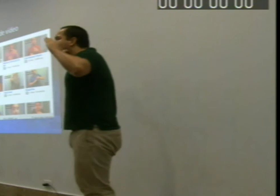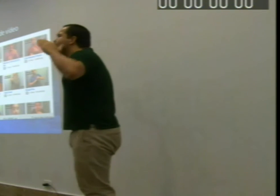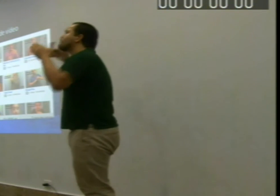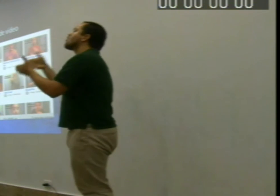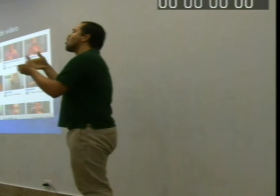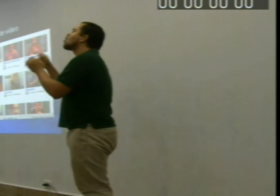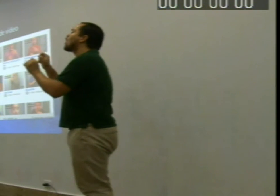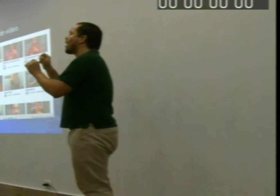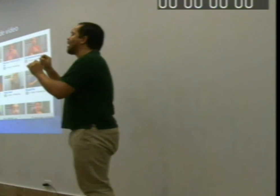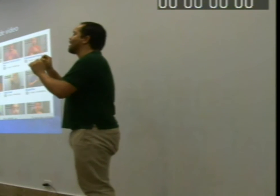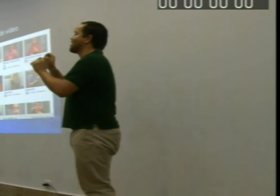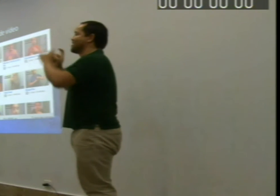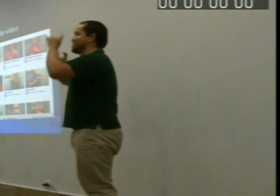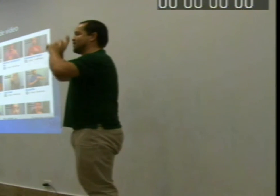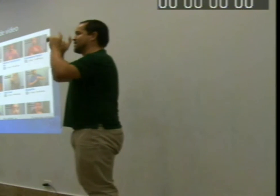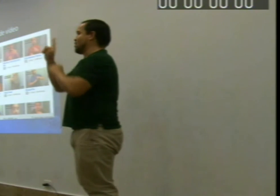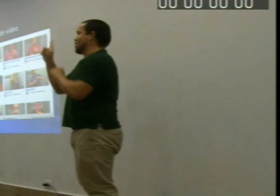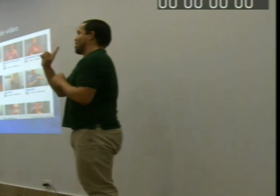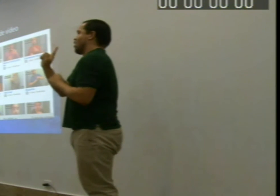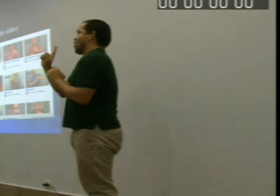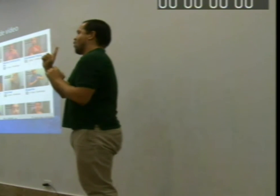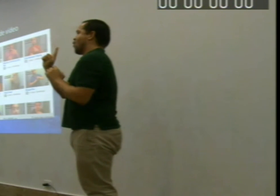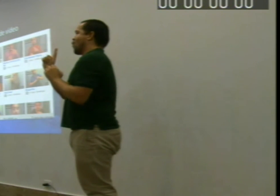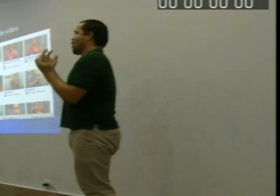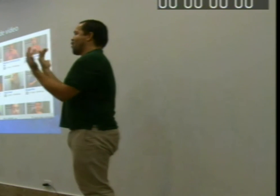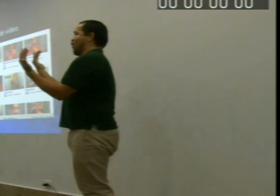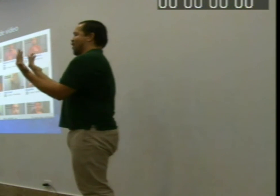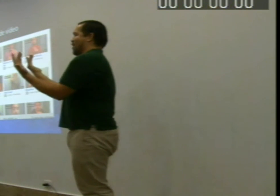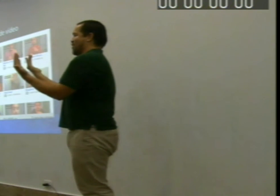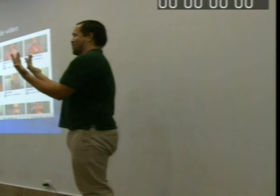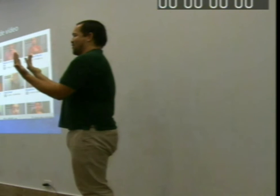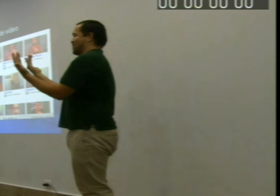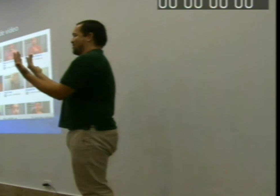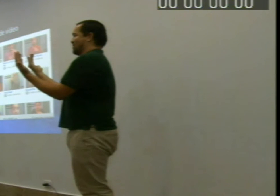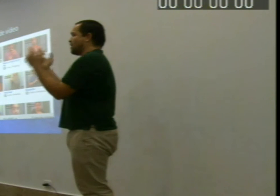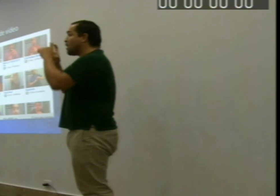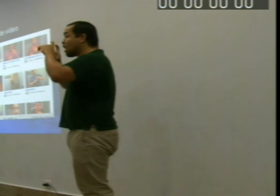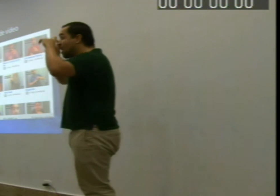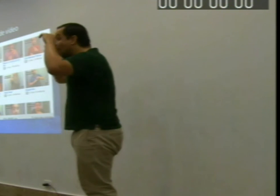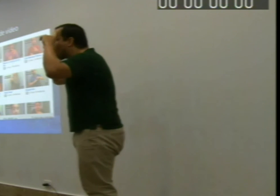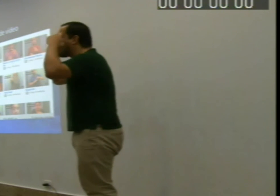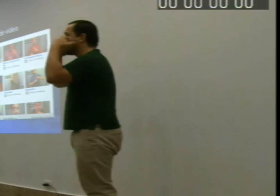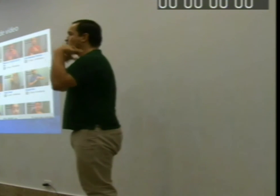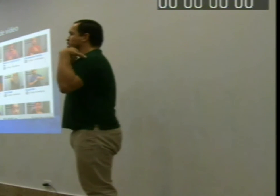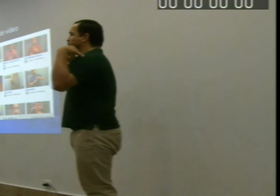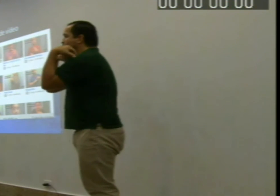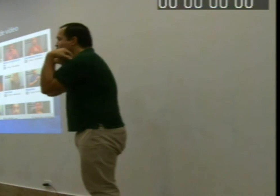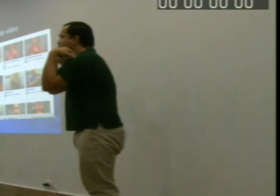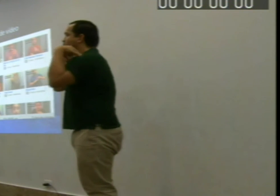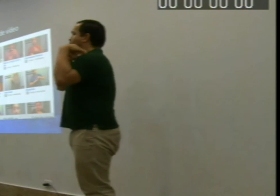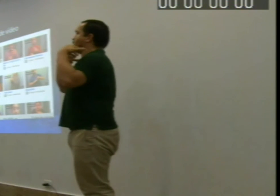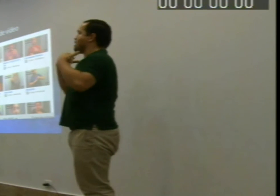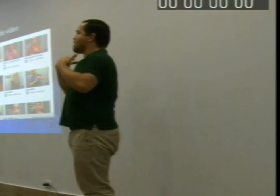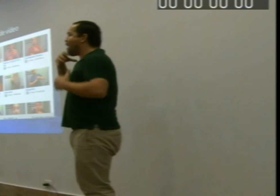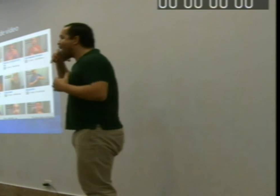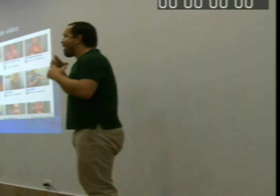esl o foco é diferente por exemplo não são questões das expressões